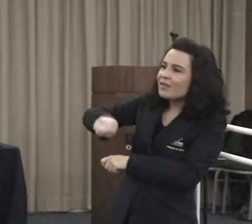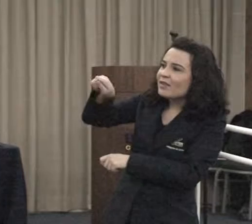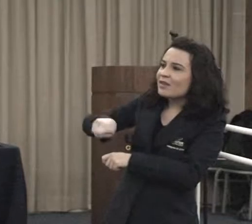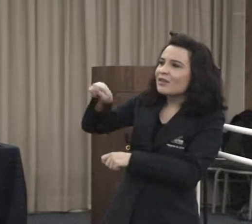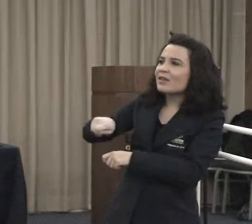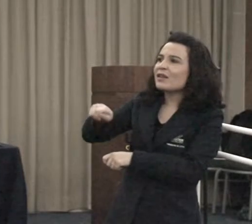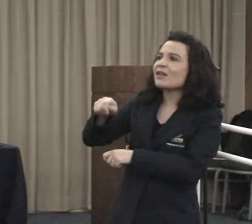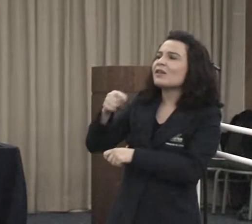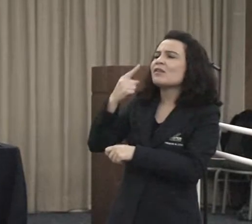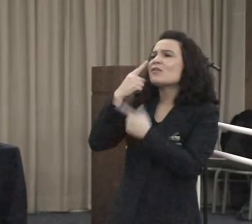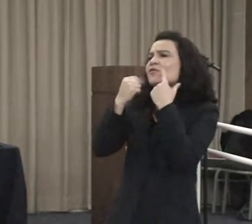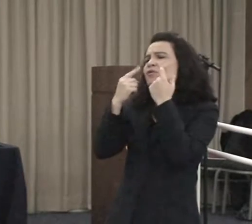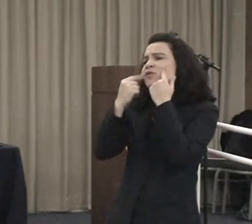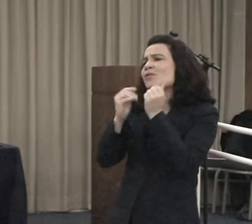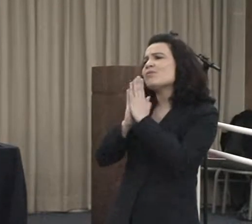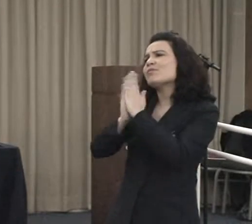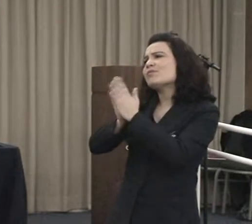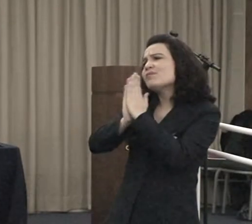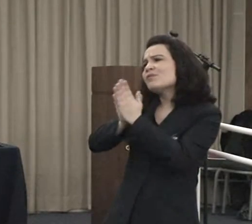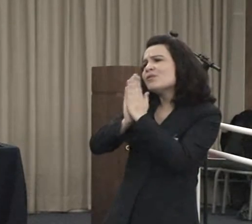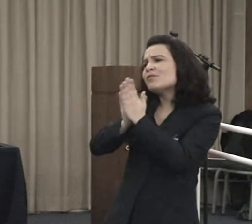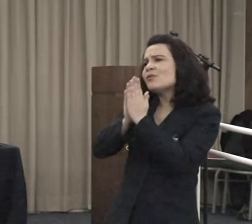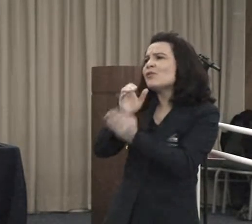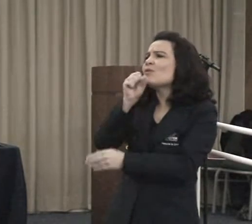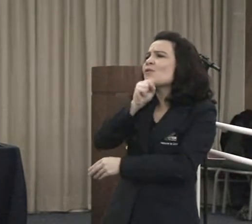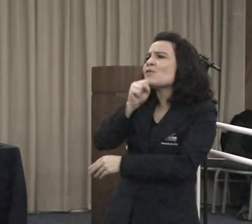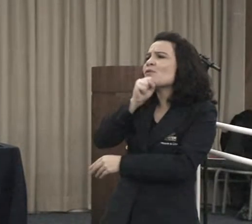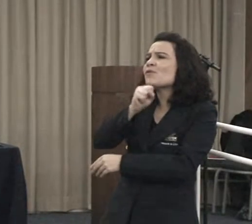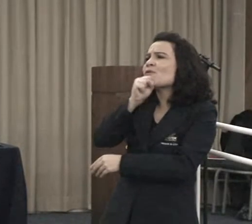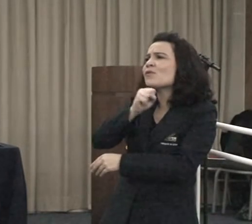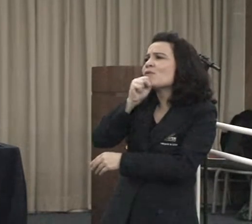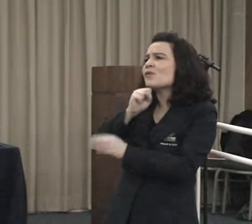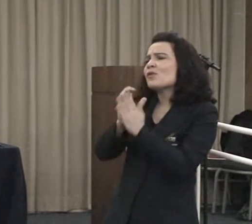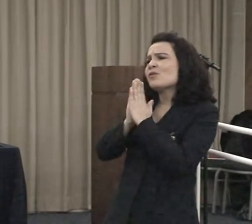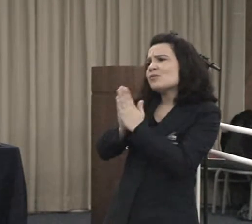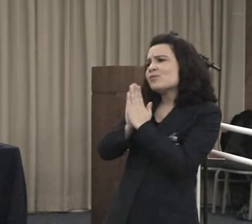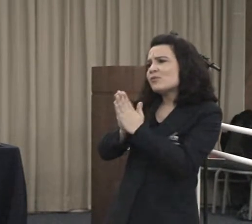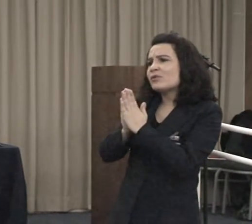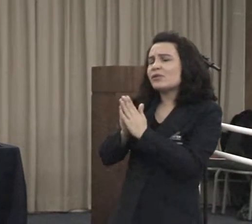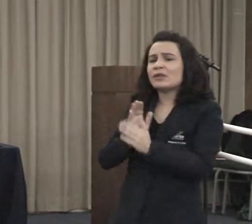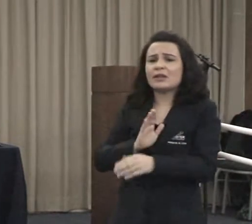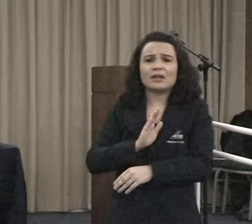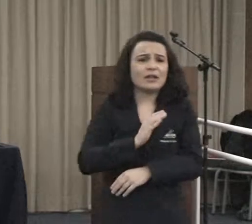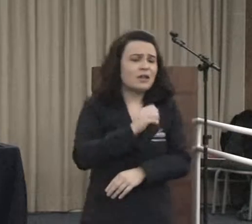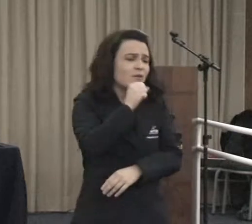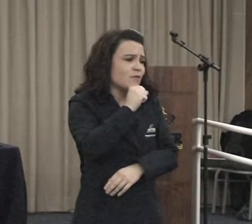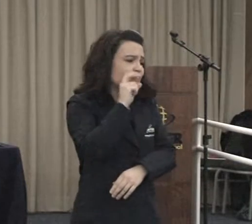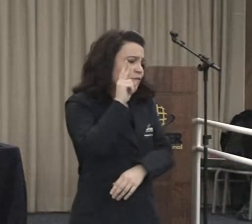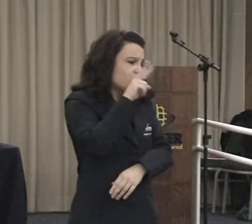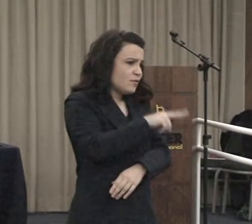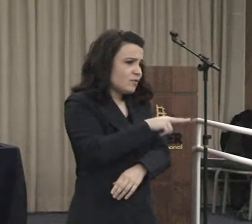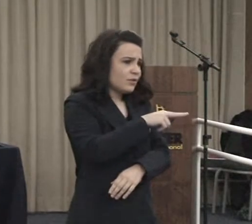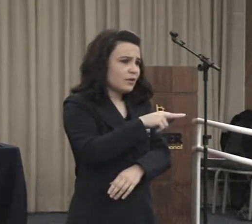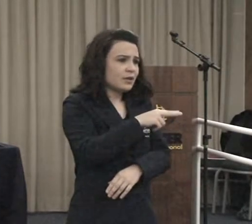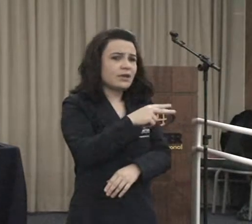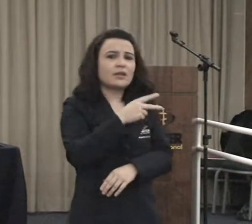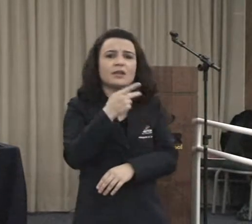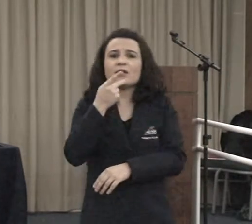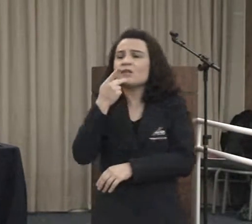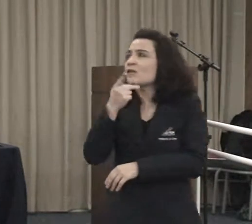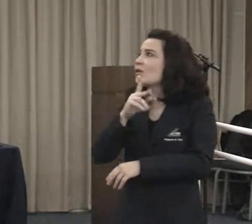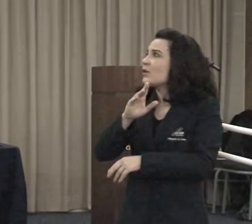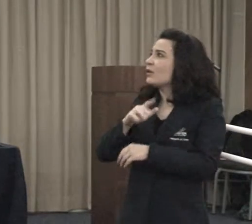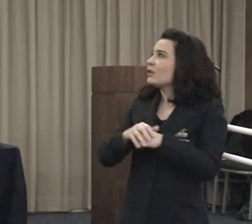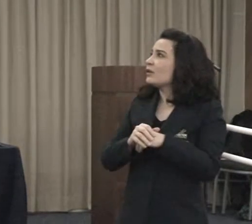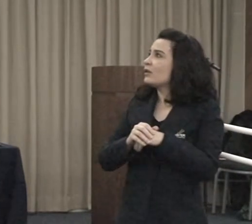couro, chorando, ele pediu. O velhinho, comovido, para não ver o neto chorando, partiu o couro no meio e pro